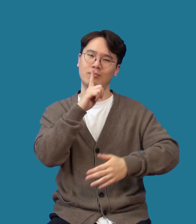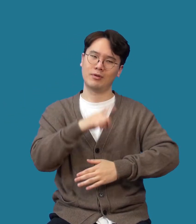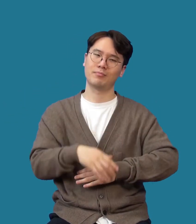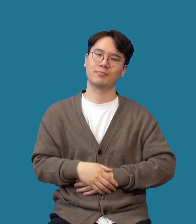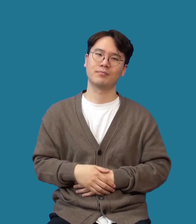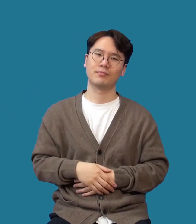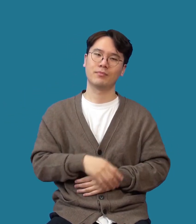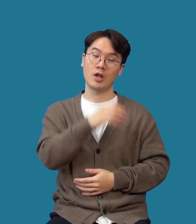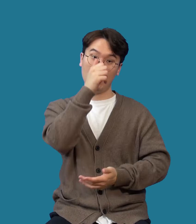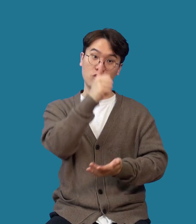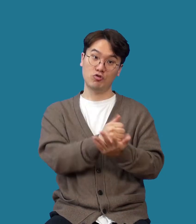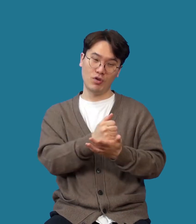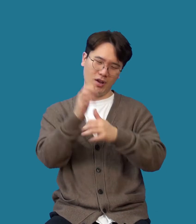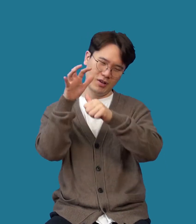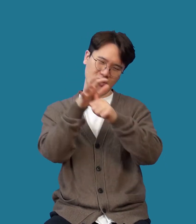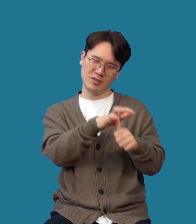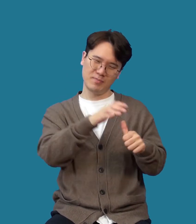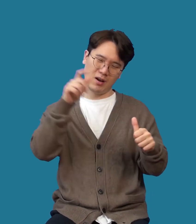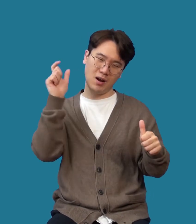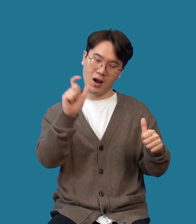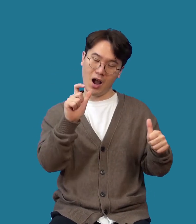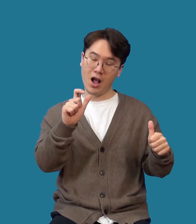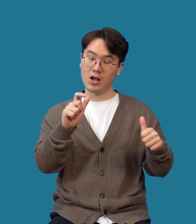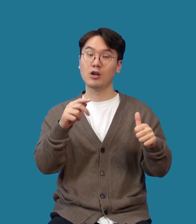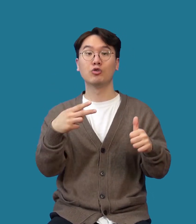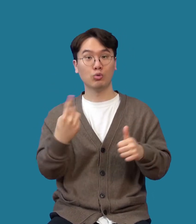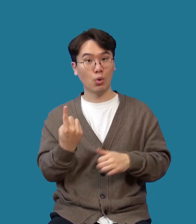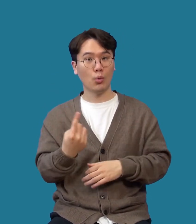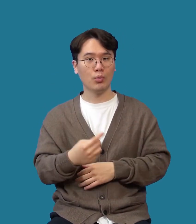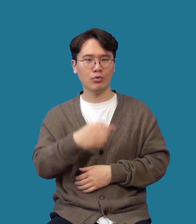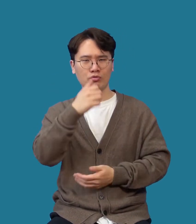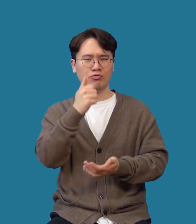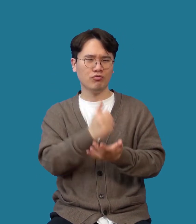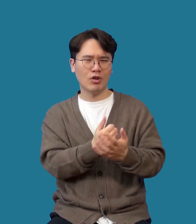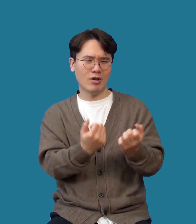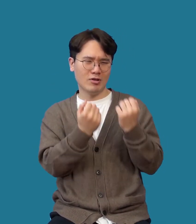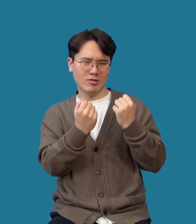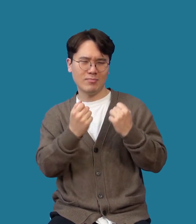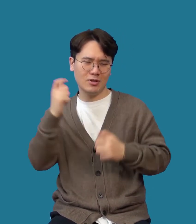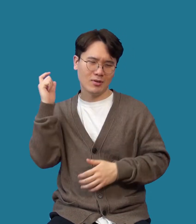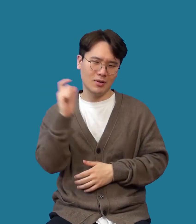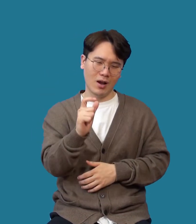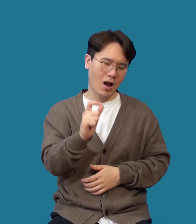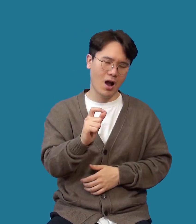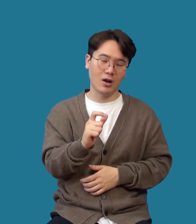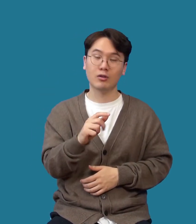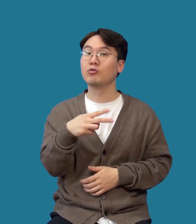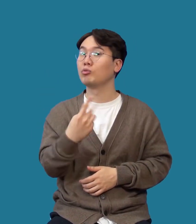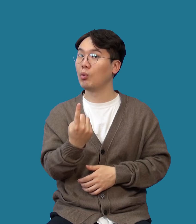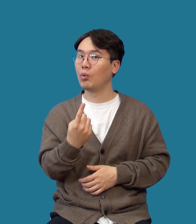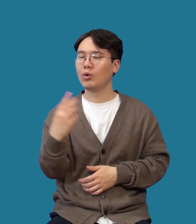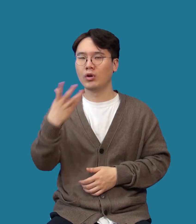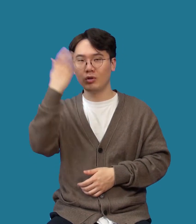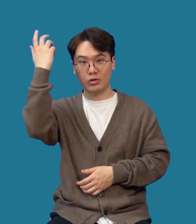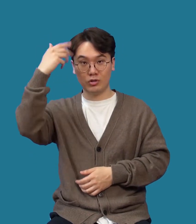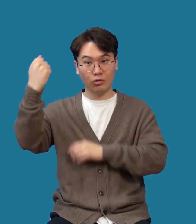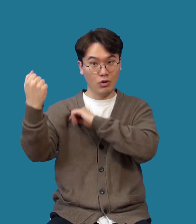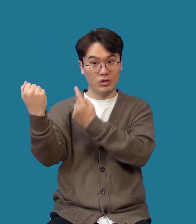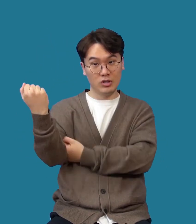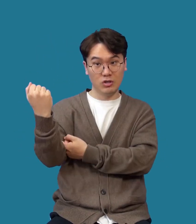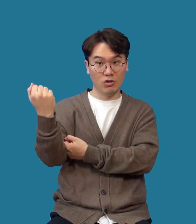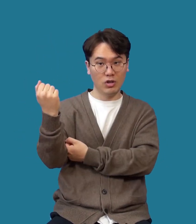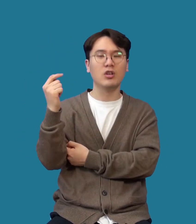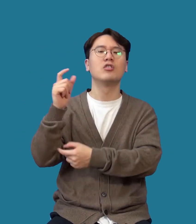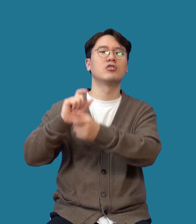죄의 지배가 아무리 강해도, 죄의 강압이 아무리 무시무시해도, 그러나 성령의 능력은 그것보다 훨씬